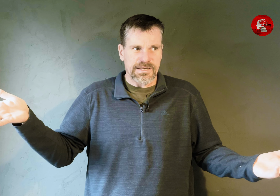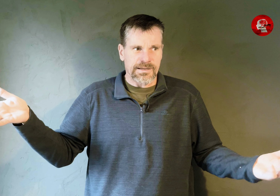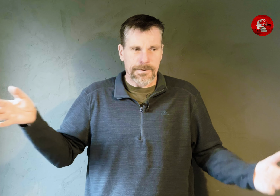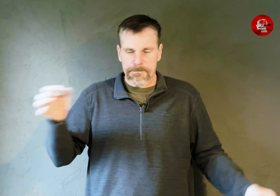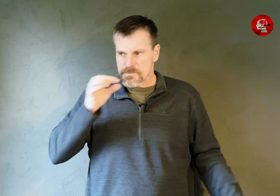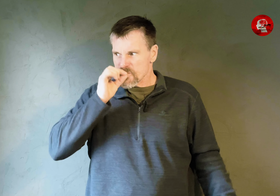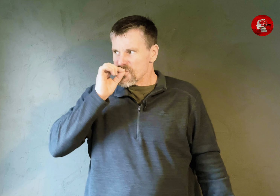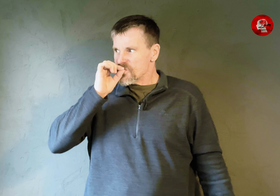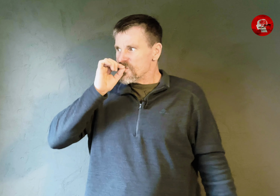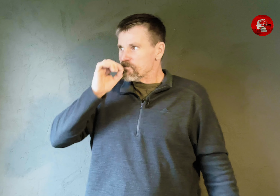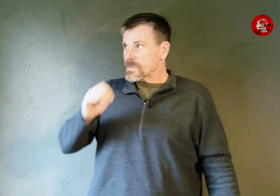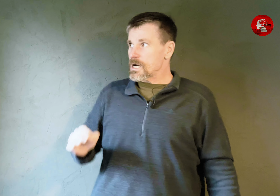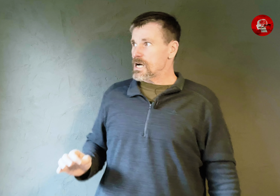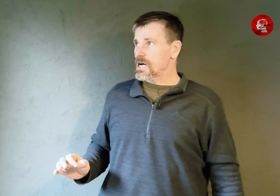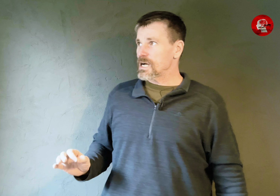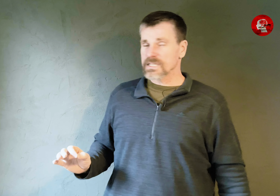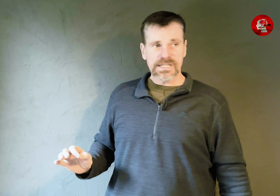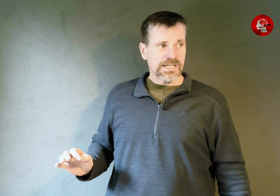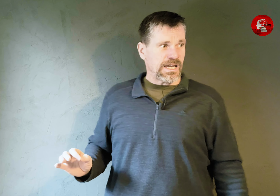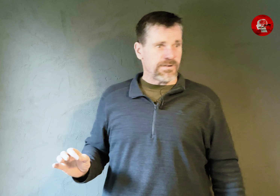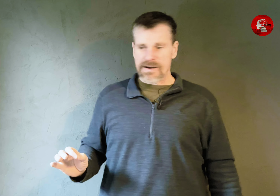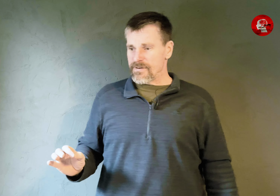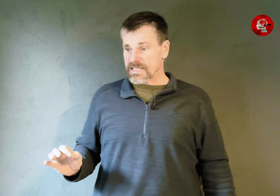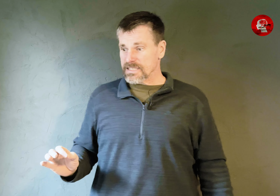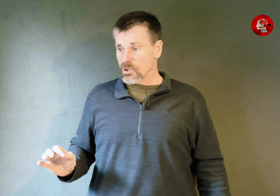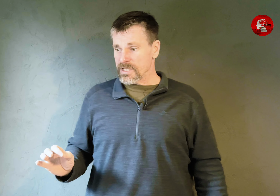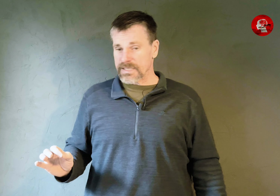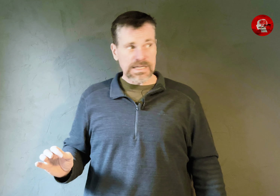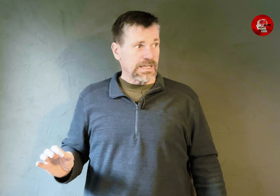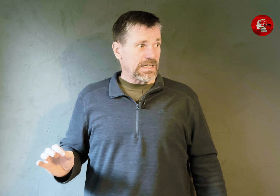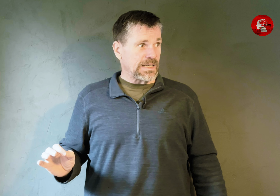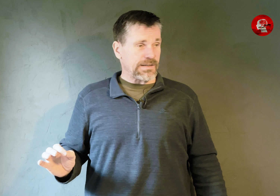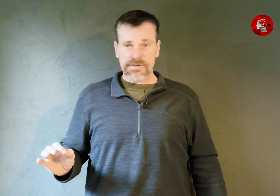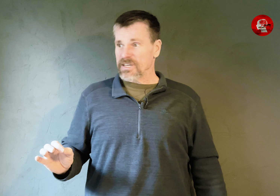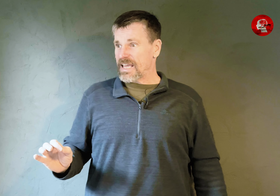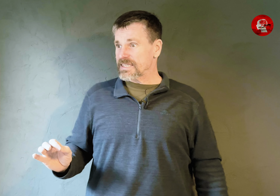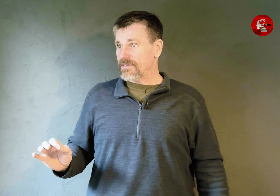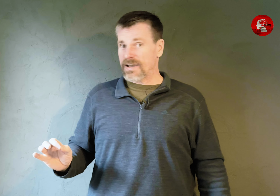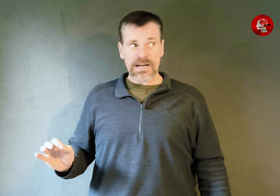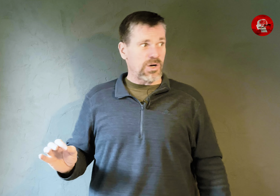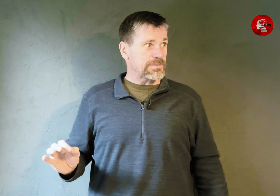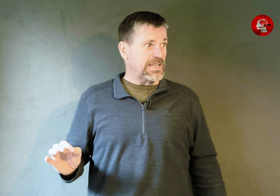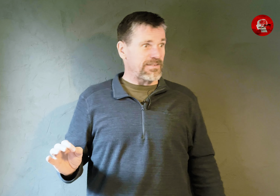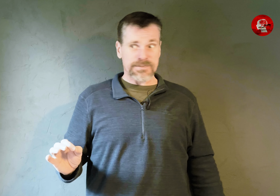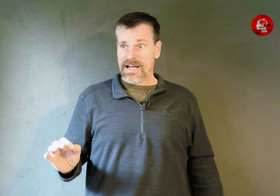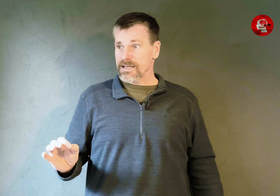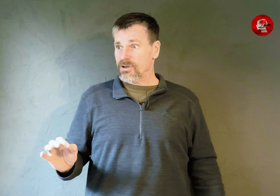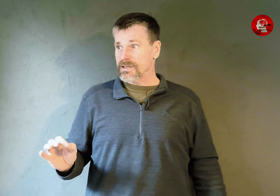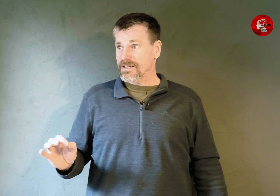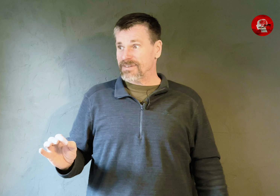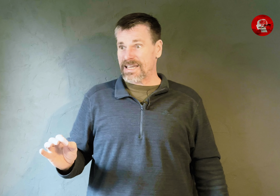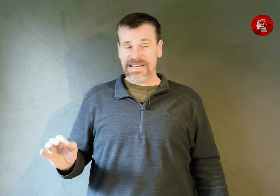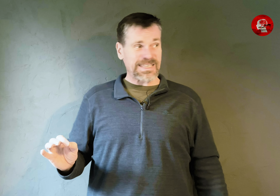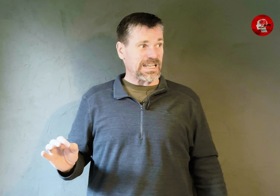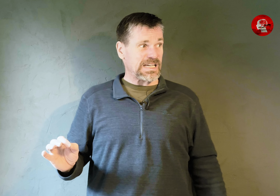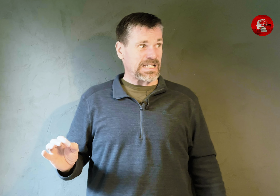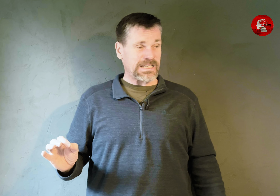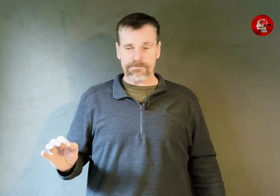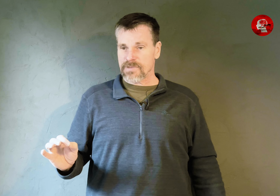wir machen mal was ganz neues wir bringen extra feile raus mit der wir was machen können was eigentlich haben